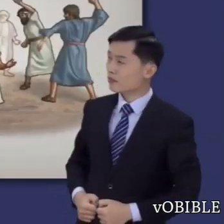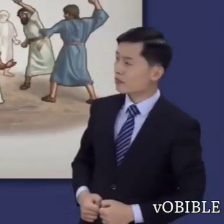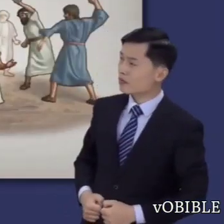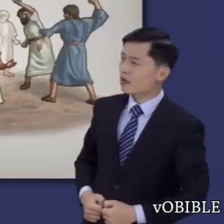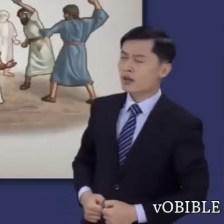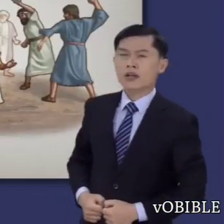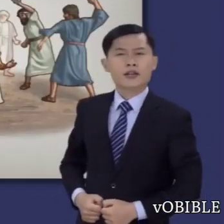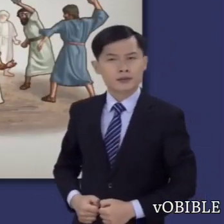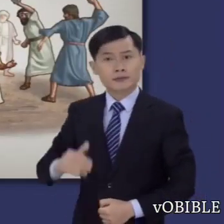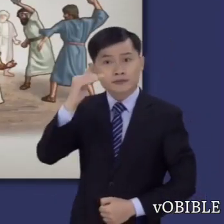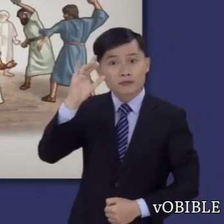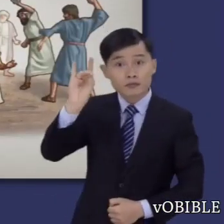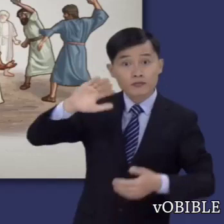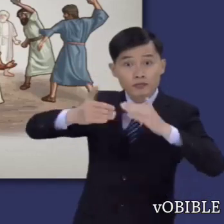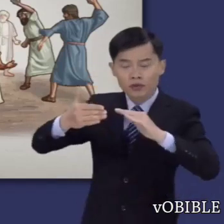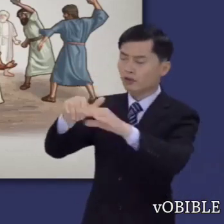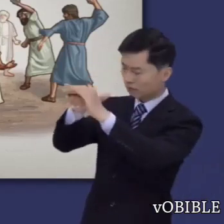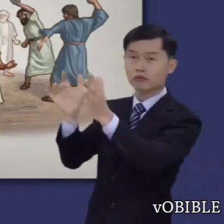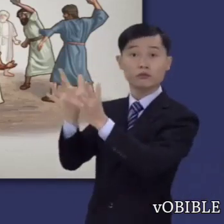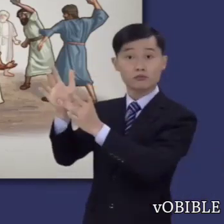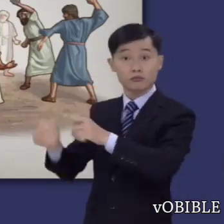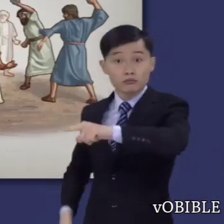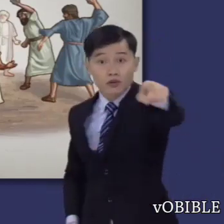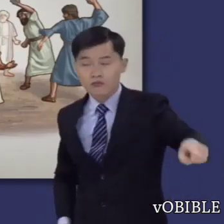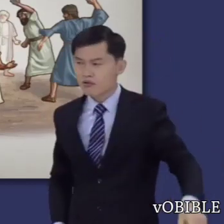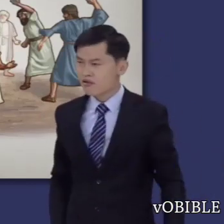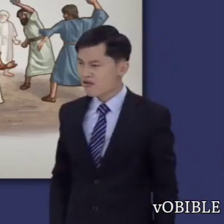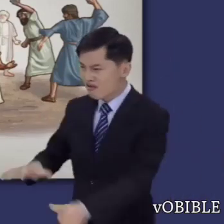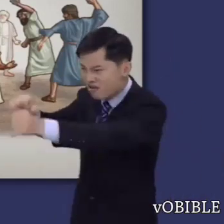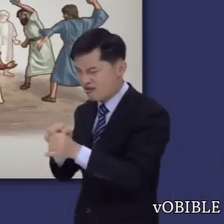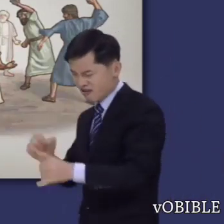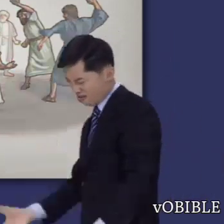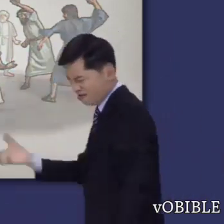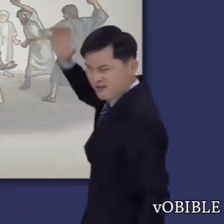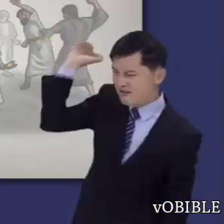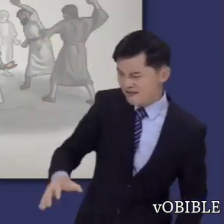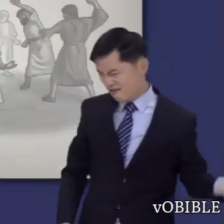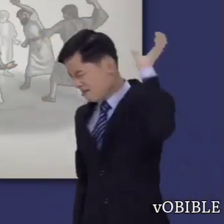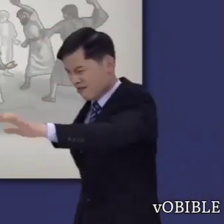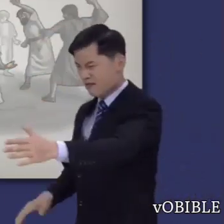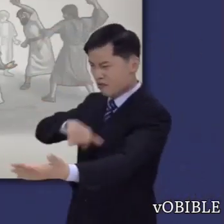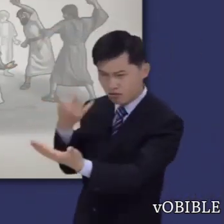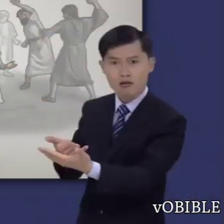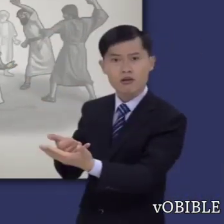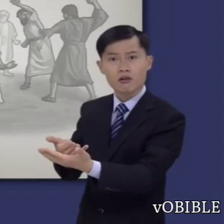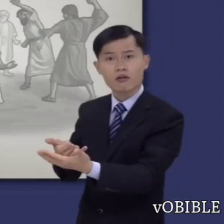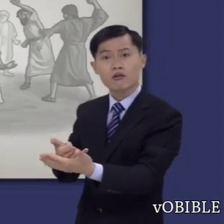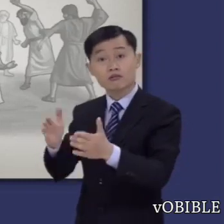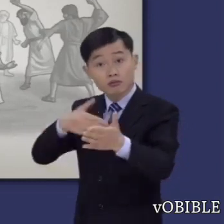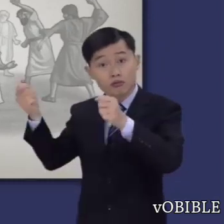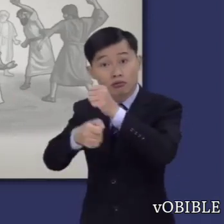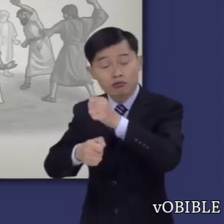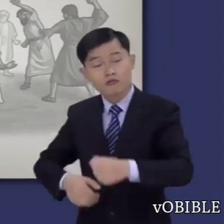个早期的基督徒名叫斯提凡，他因信仰的缘故惨遭杀害。有一个叫扫罗的男子